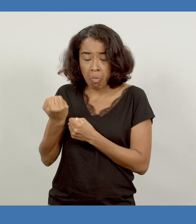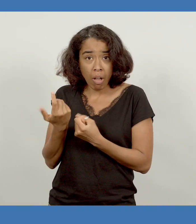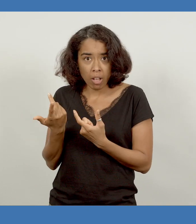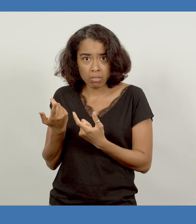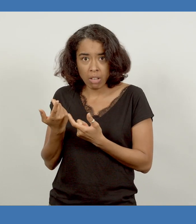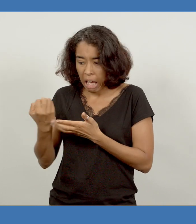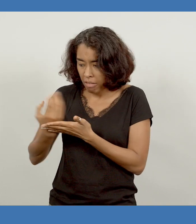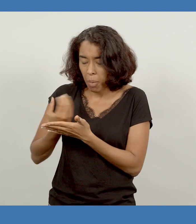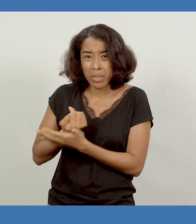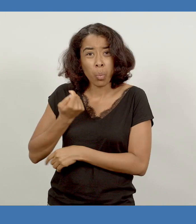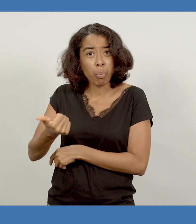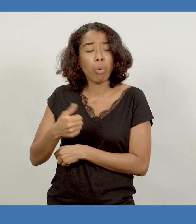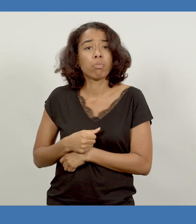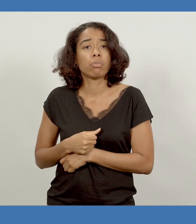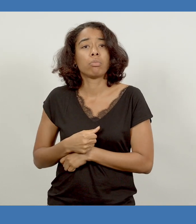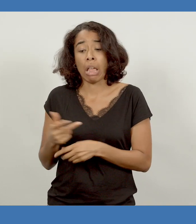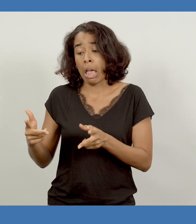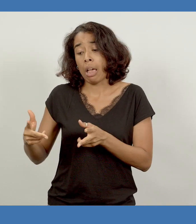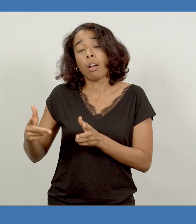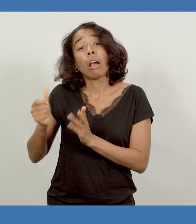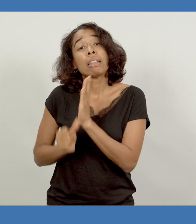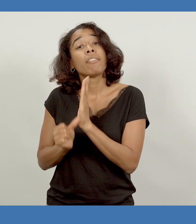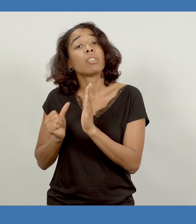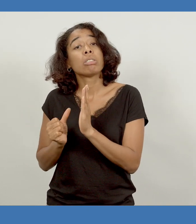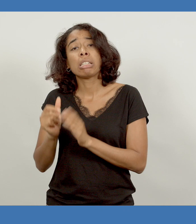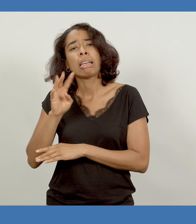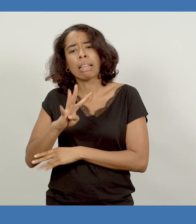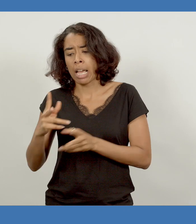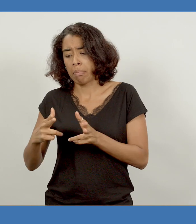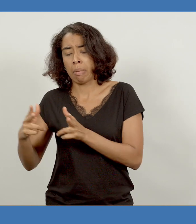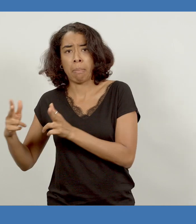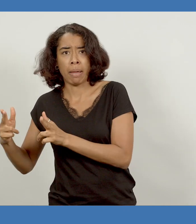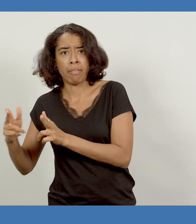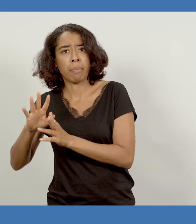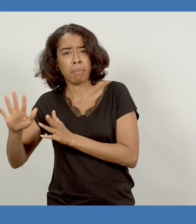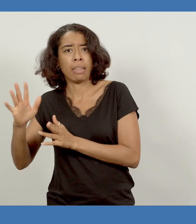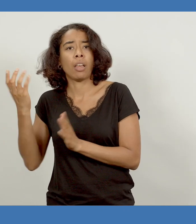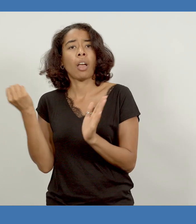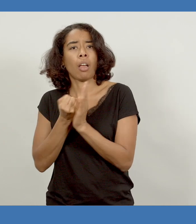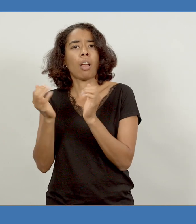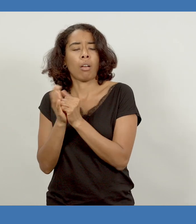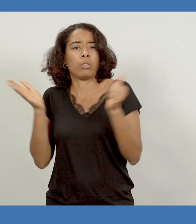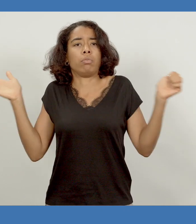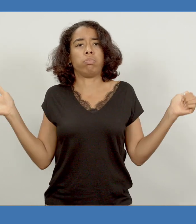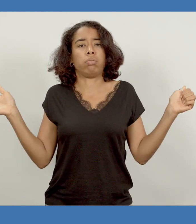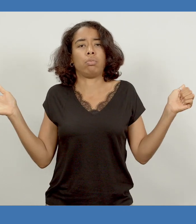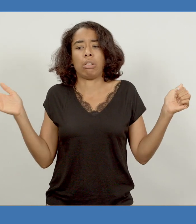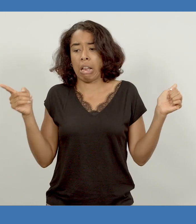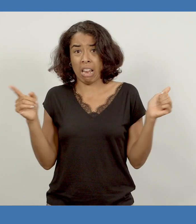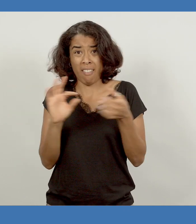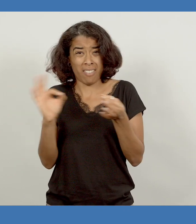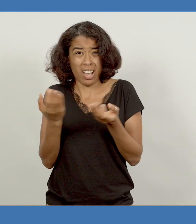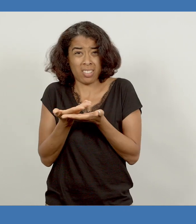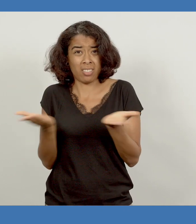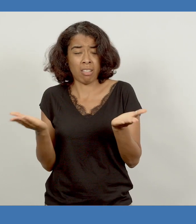ressenti. Regardez les 4 épisodes de crucifixion qui nous sont relatés dans les évangiles. À chaque fois, c'est une